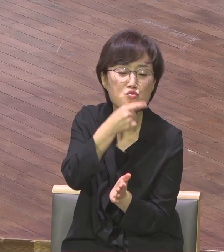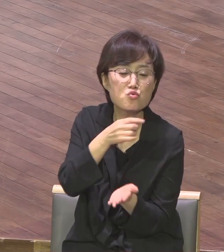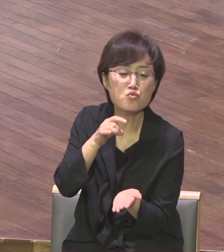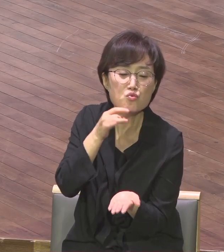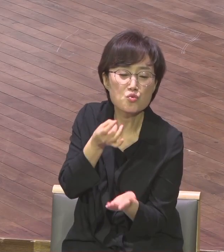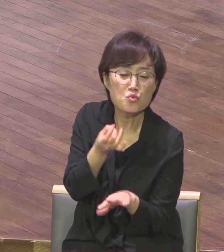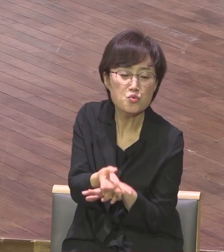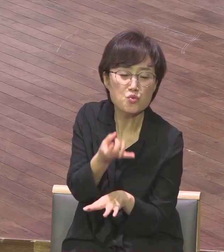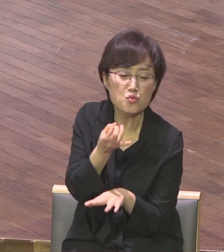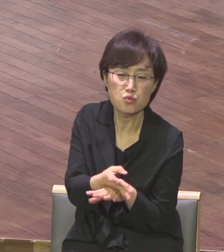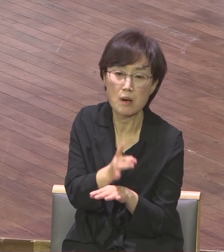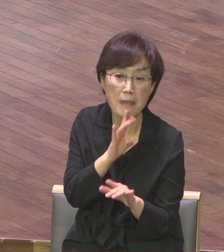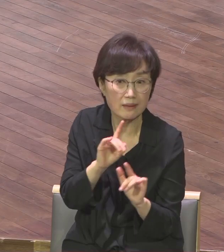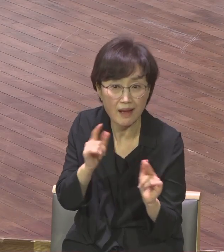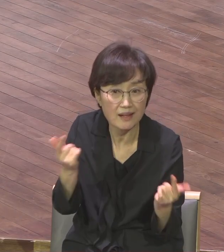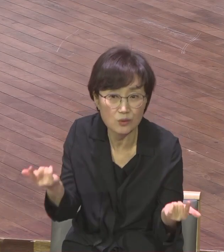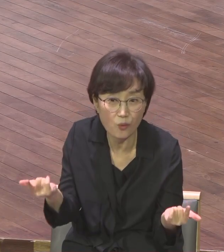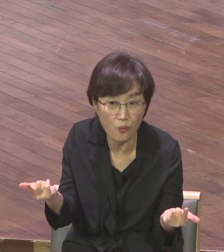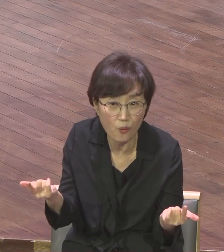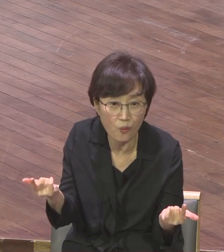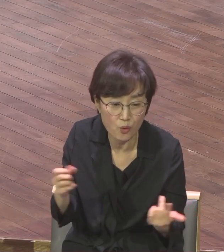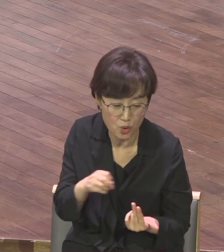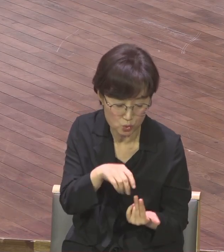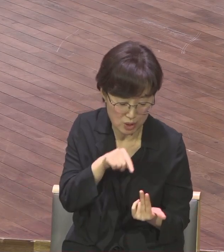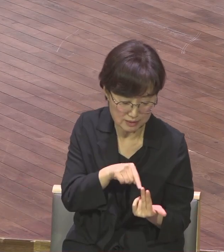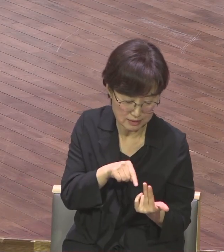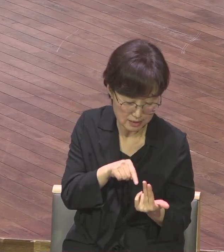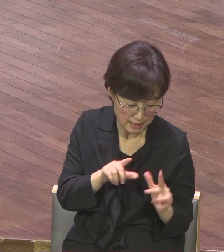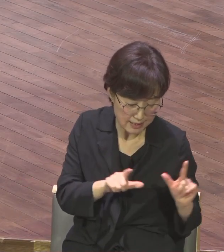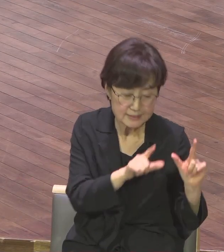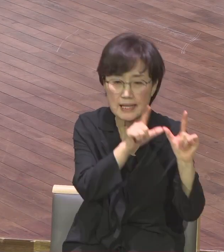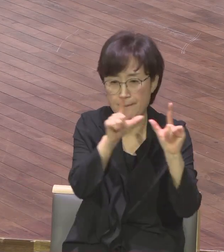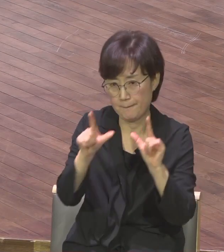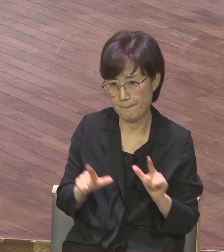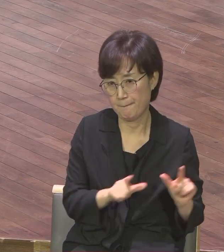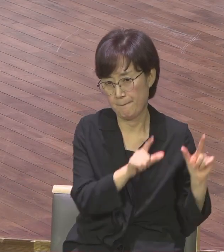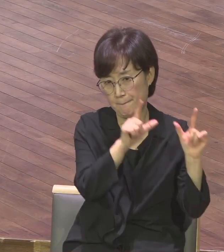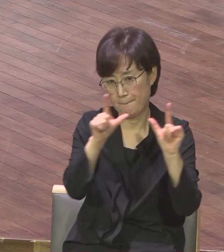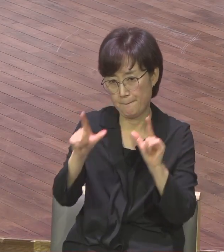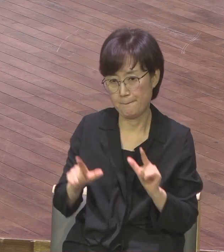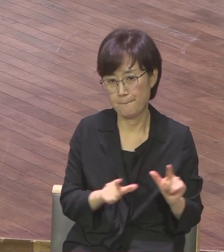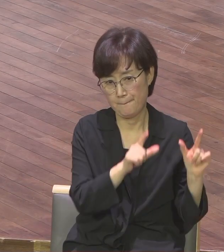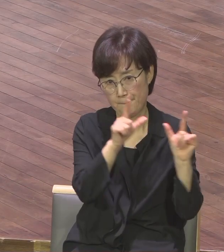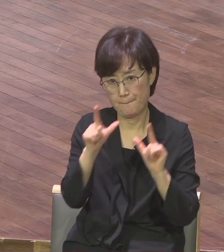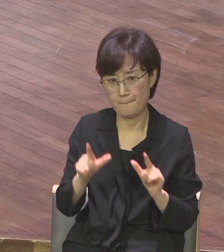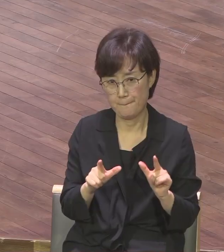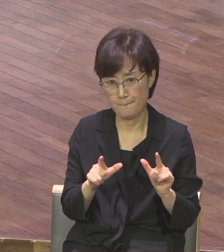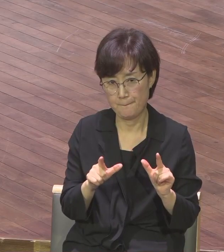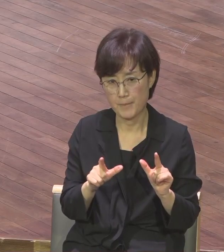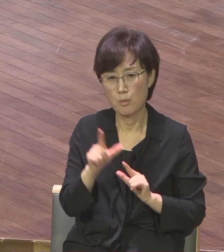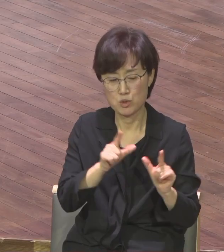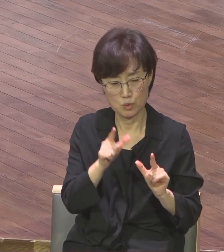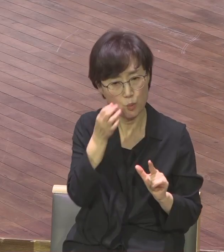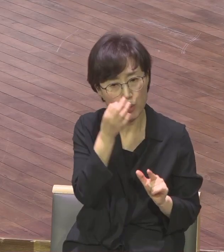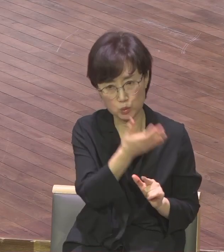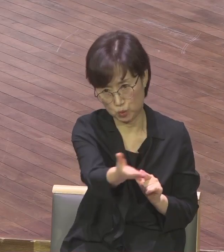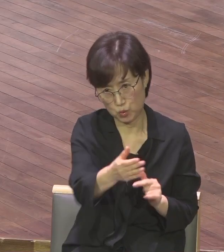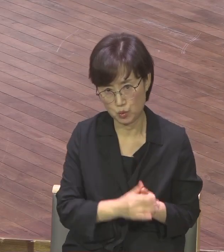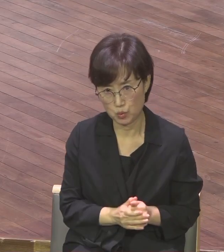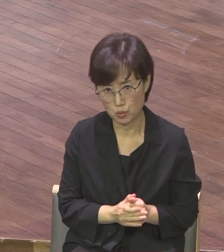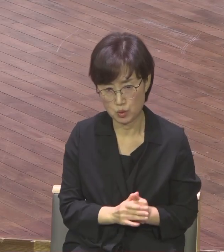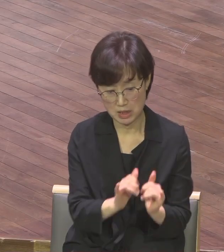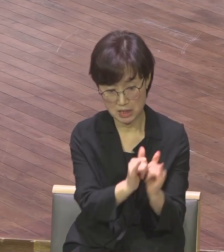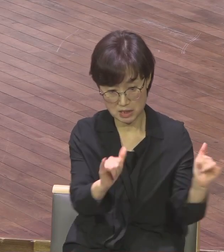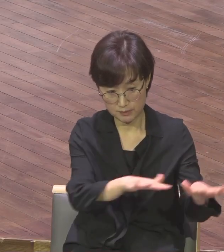삶의 모습을 통해서 증거했다는 것을 말하고 있죠. 사람들이 세례 요한의 삶을 보면서